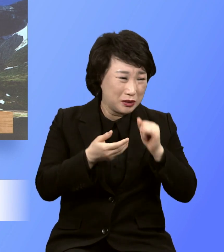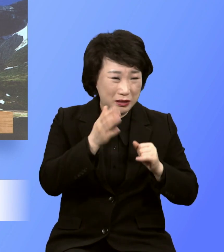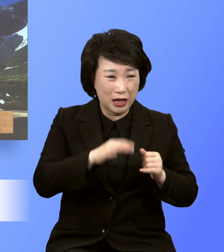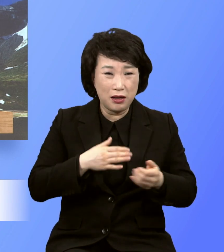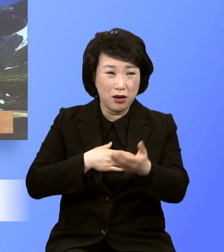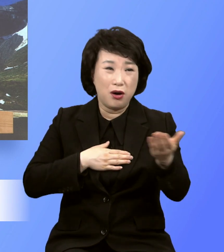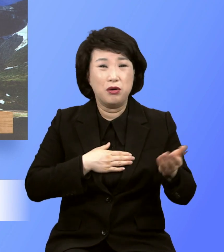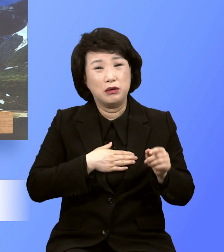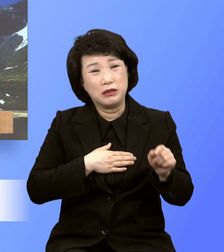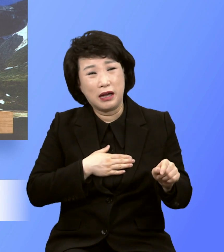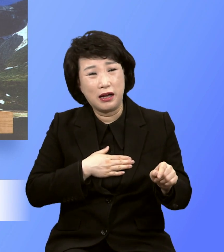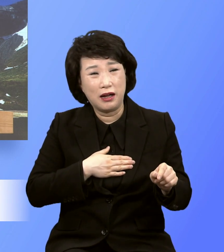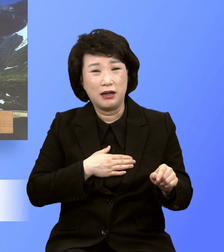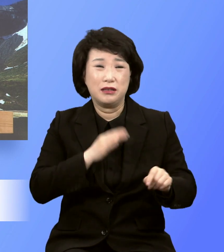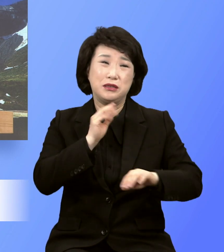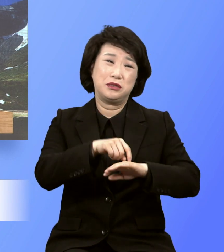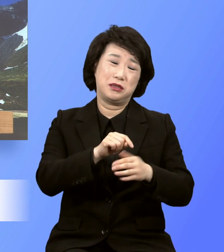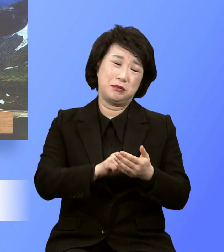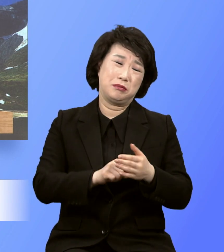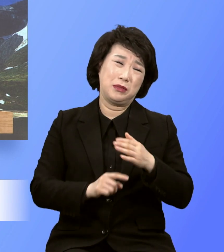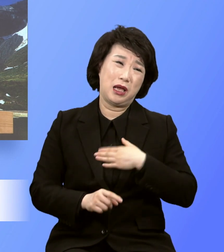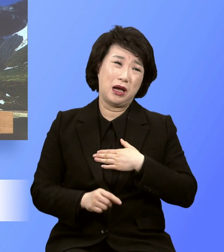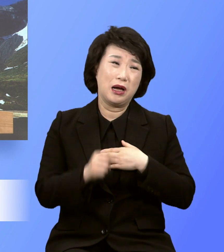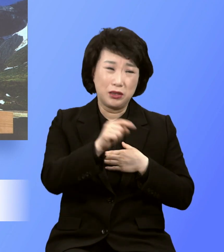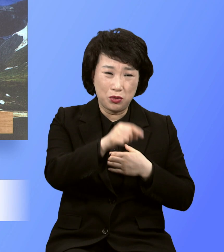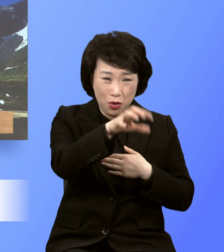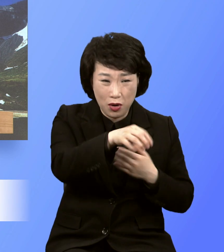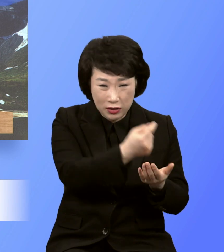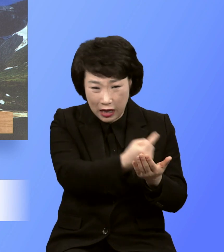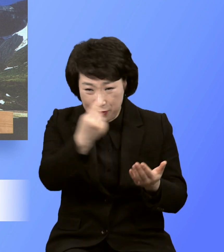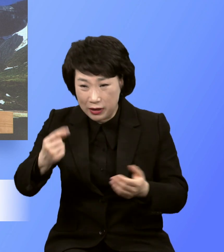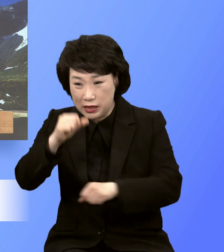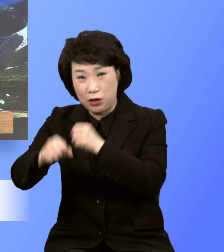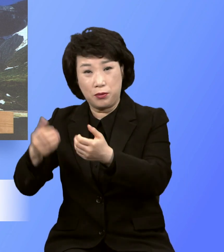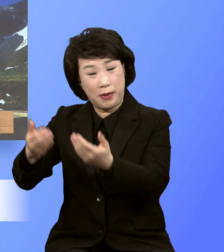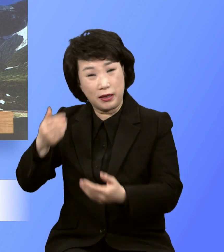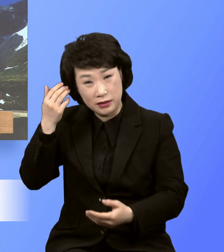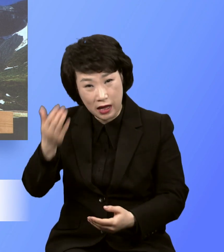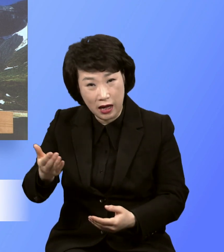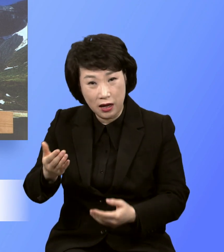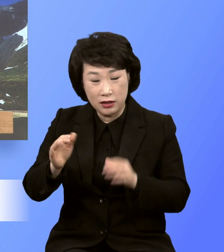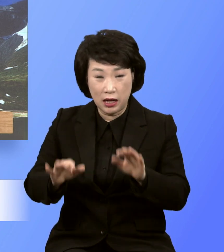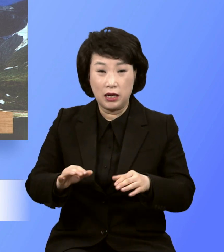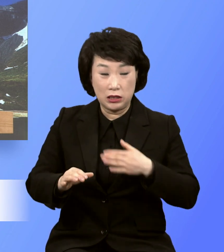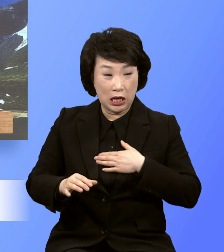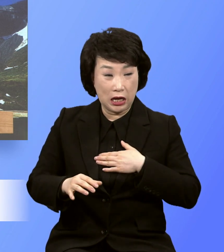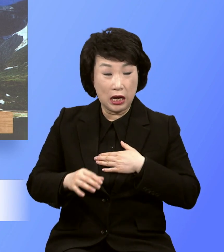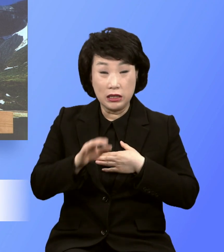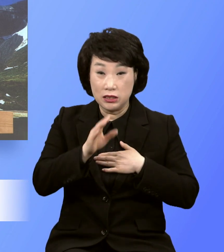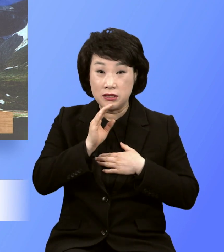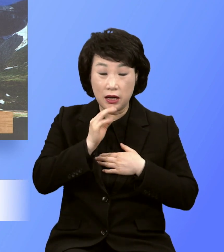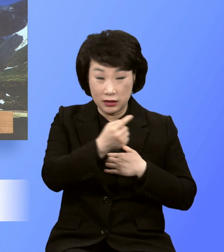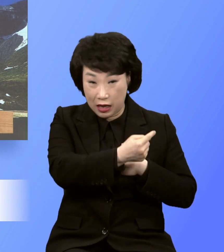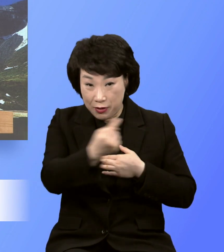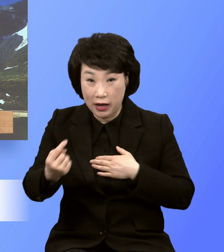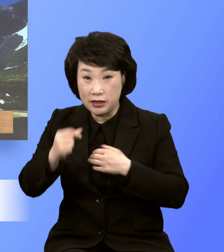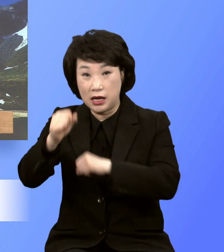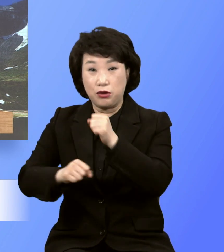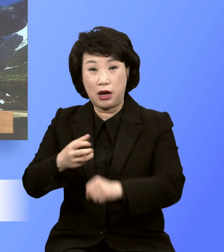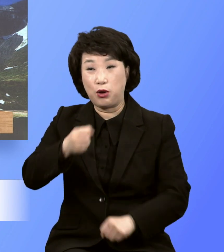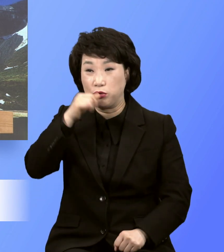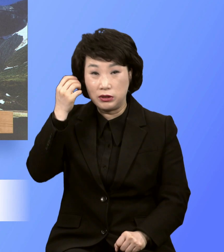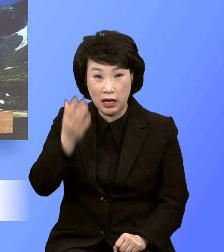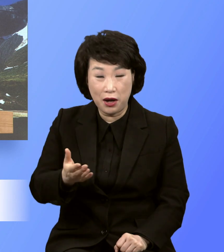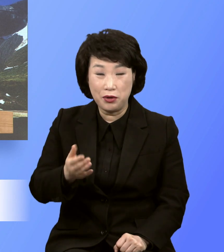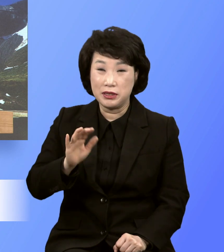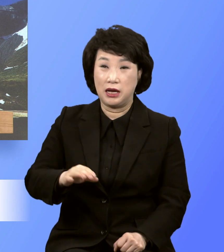정말 진심으로 내가 자유를 얻었느냐, 내가 자유를 가졌느냐,